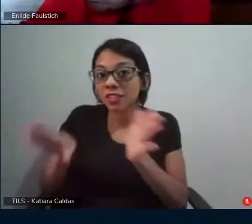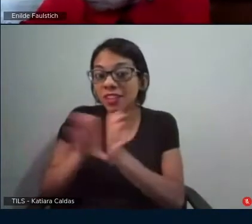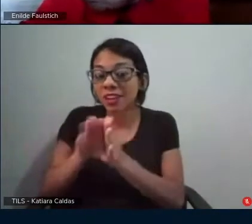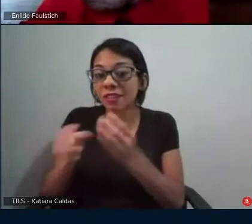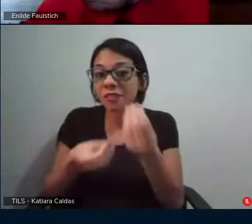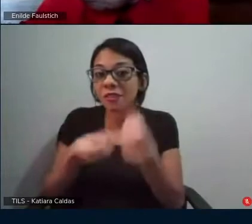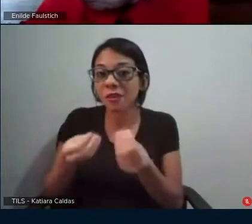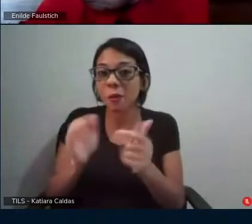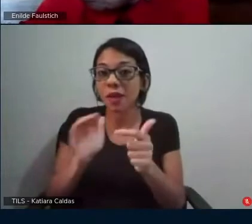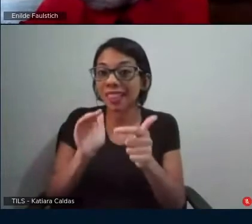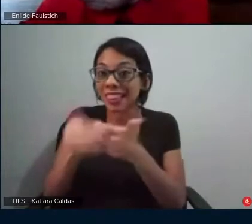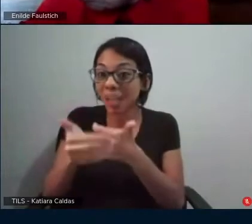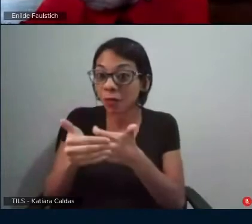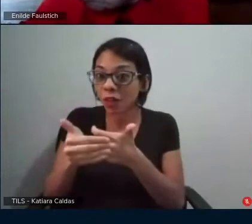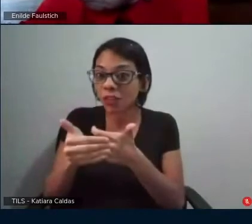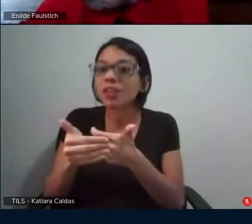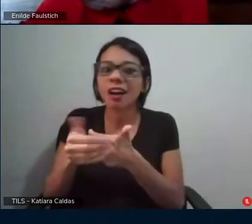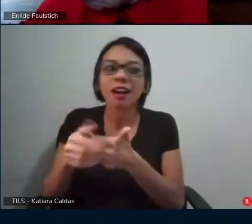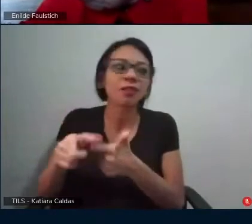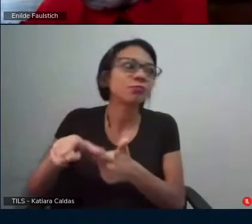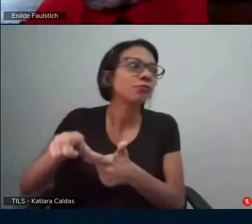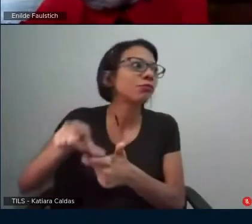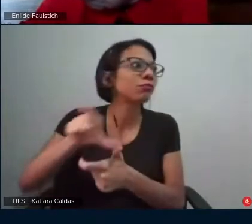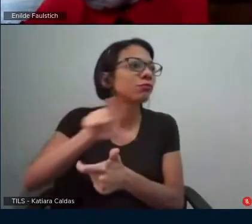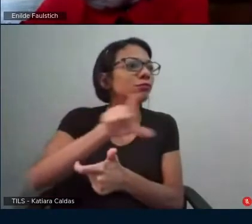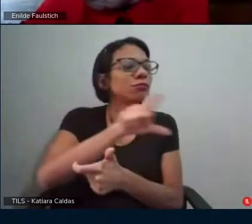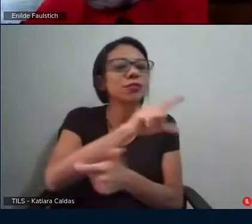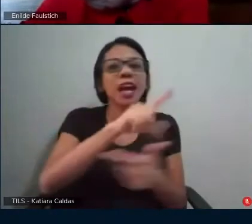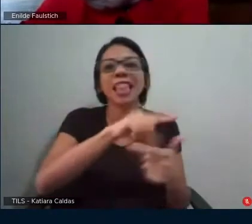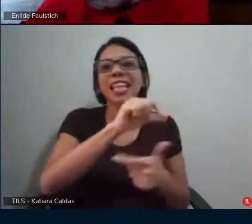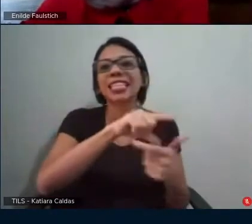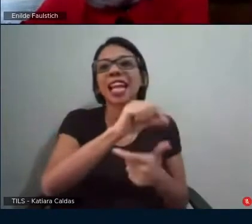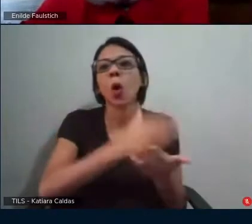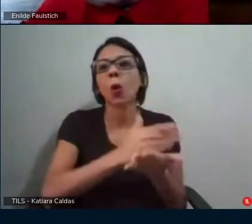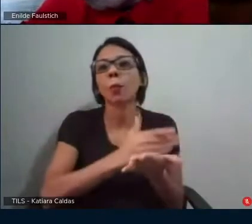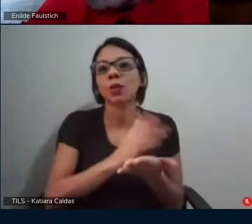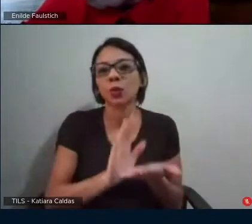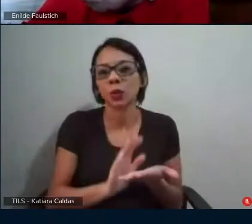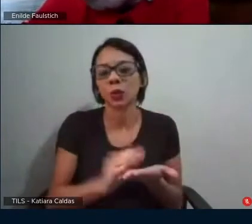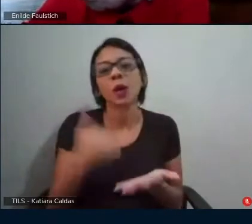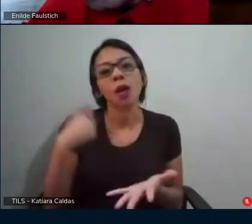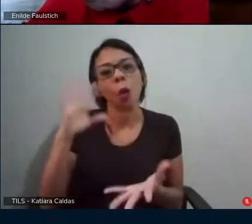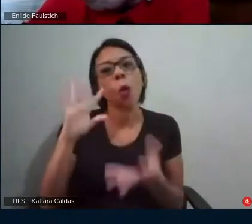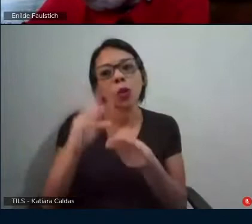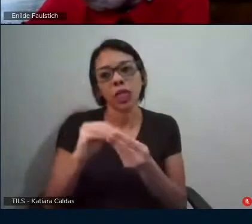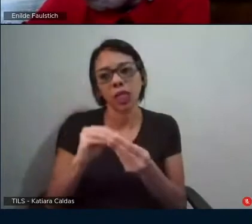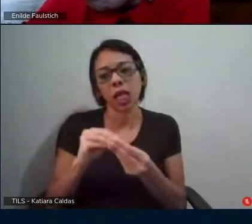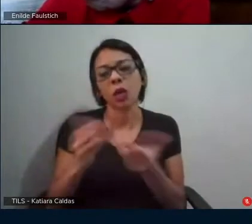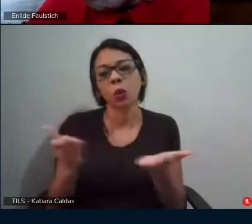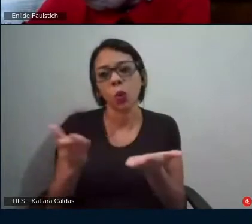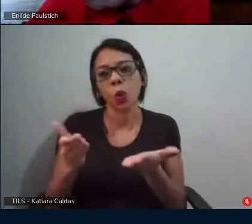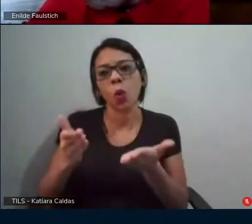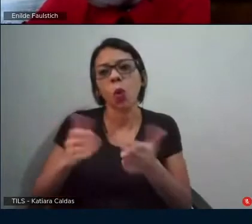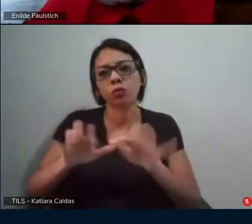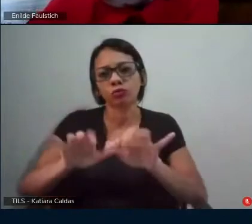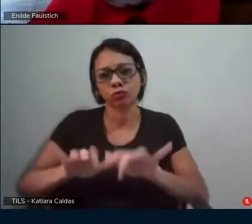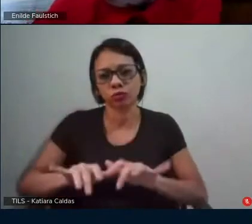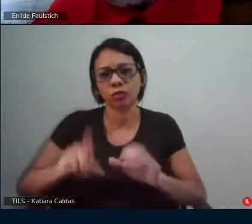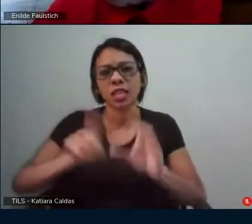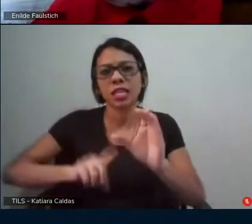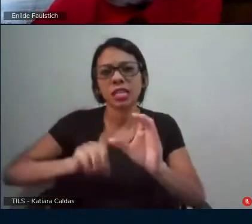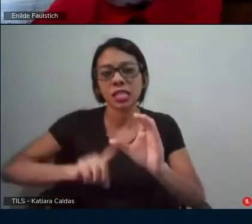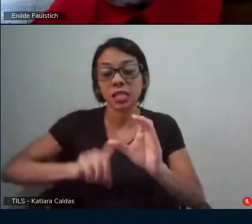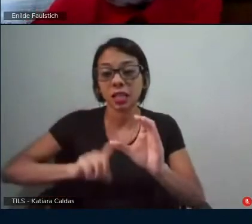na questão terminológica, nós iniciamos na lexical. Então, eu entendo que hoje a escrita de um